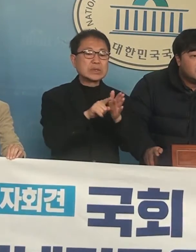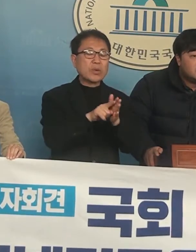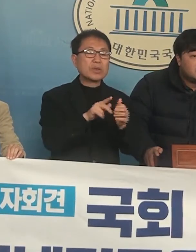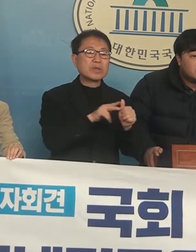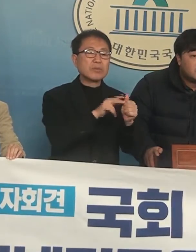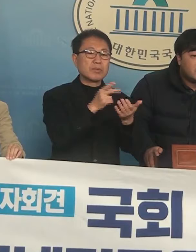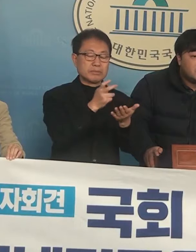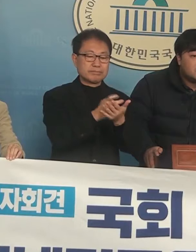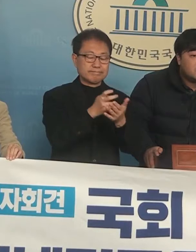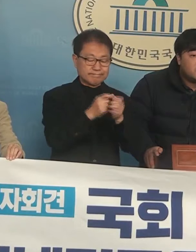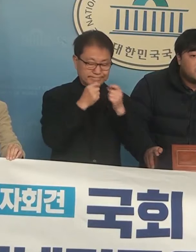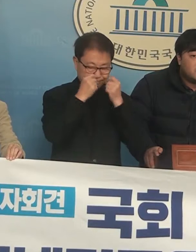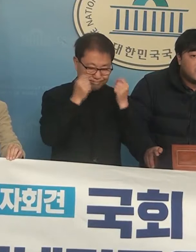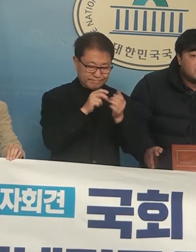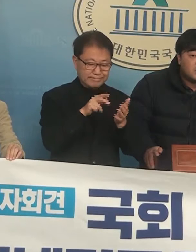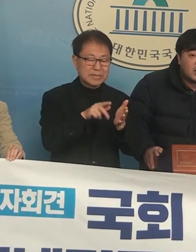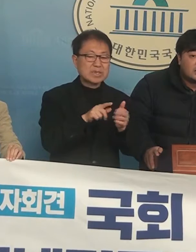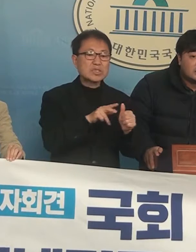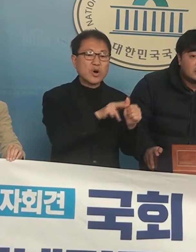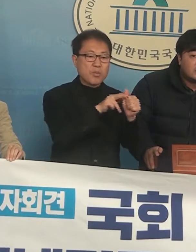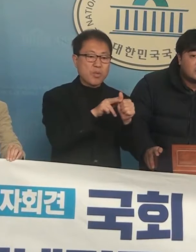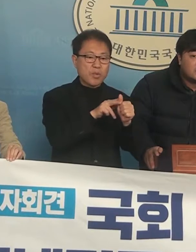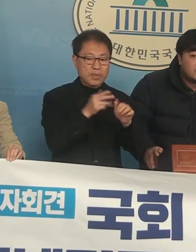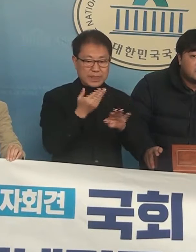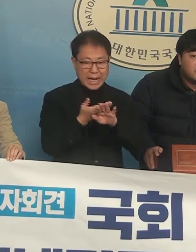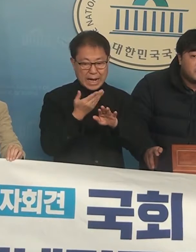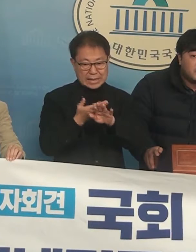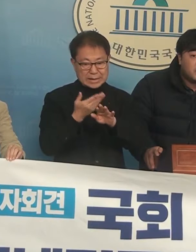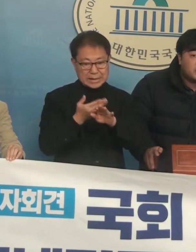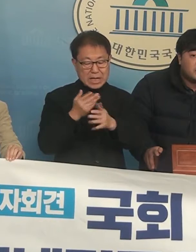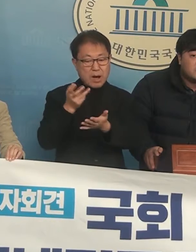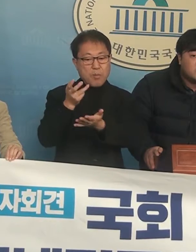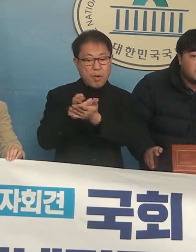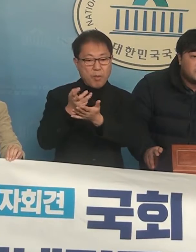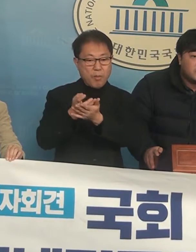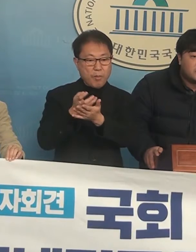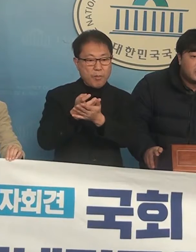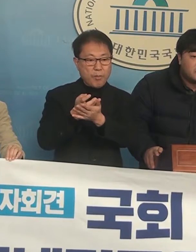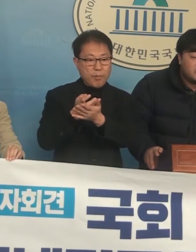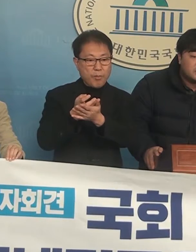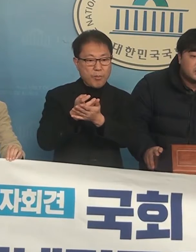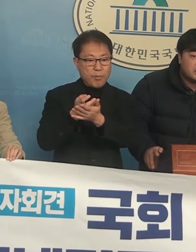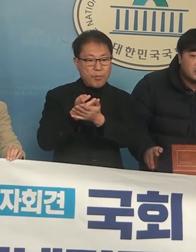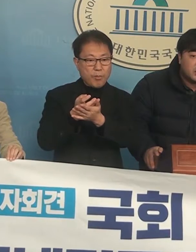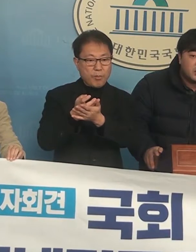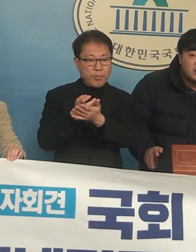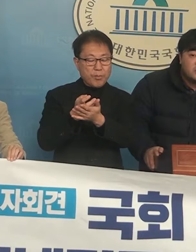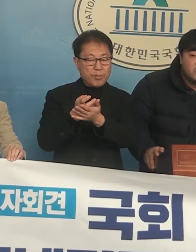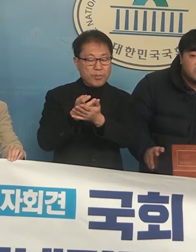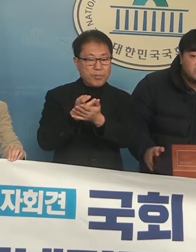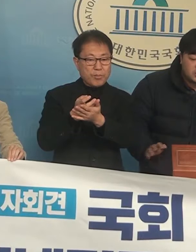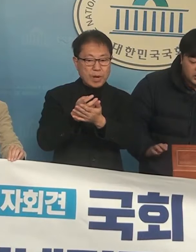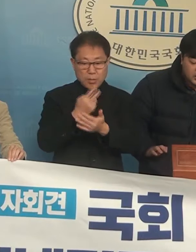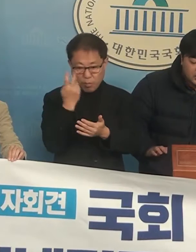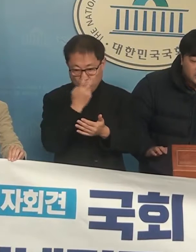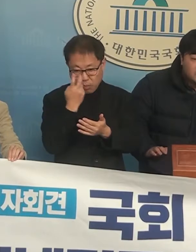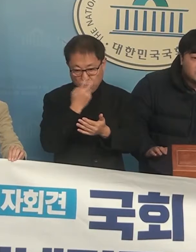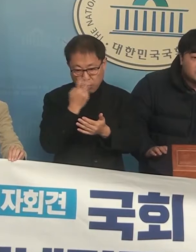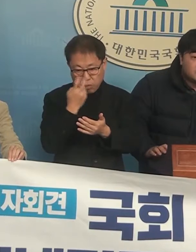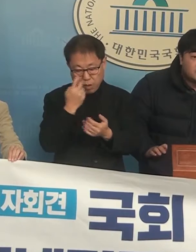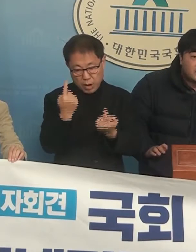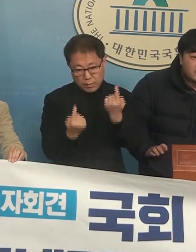신용정보법은 기존의 개인정보법 아니면 다른 데이터 3법의 개인정보법이나 망법 등에서의